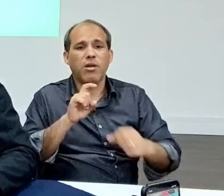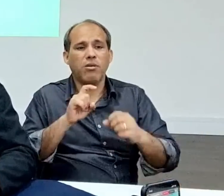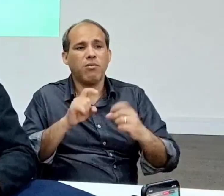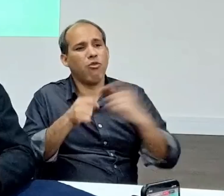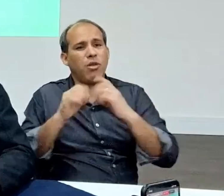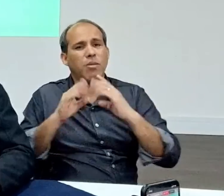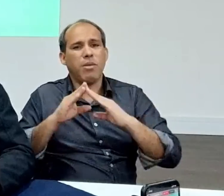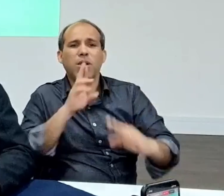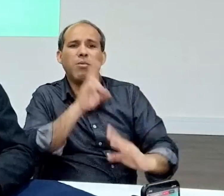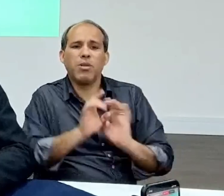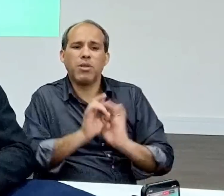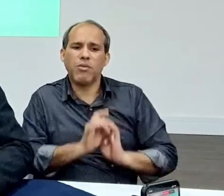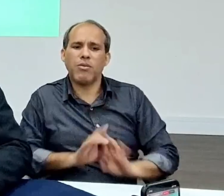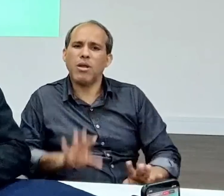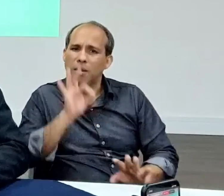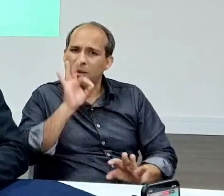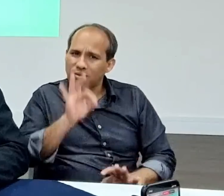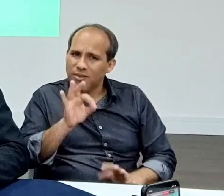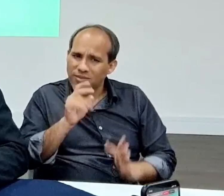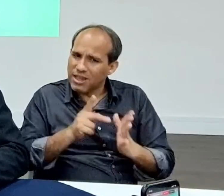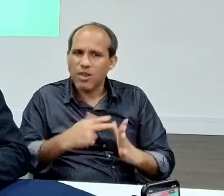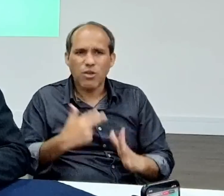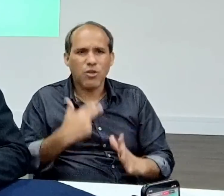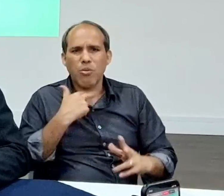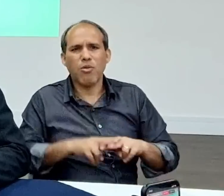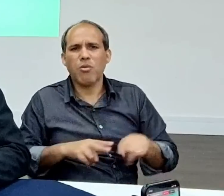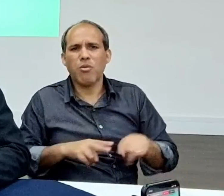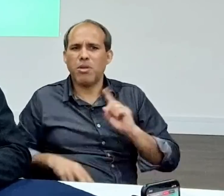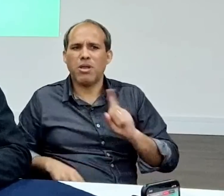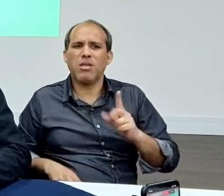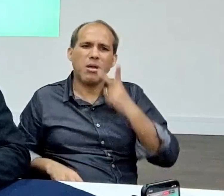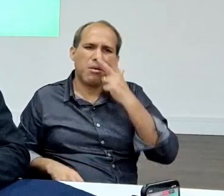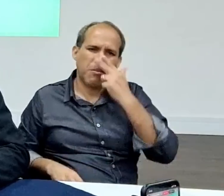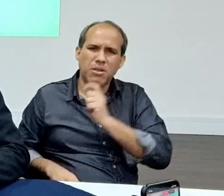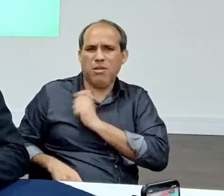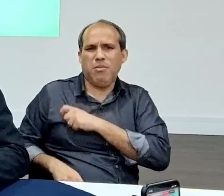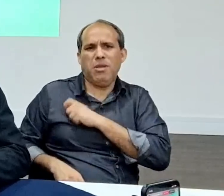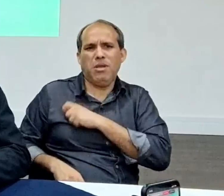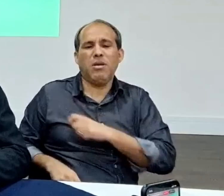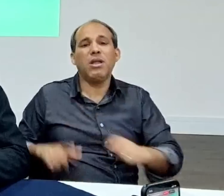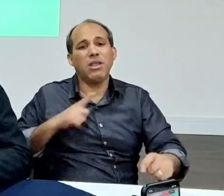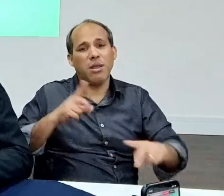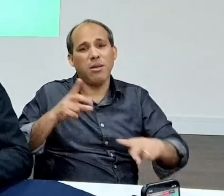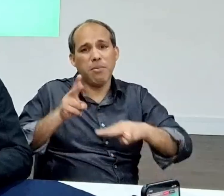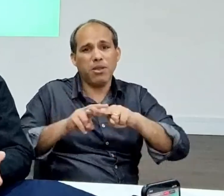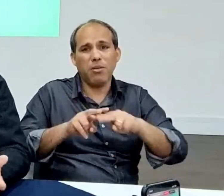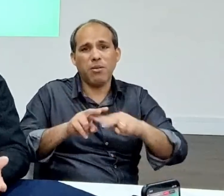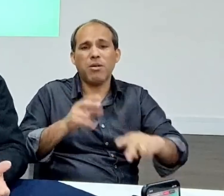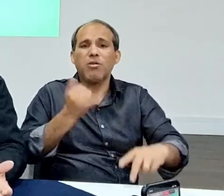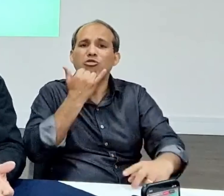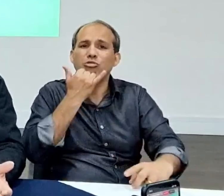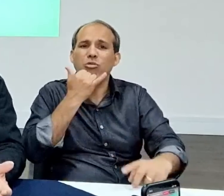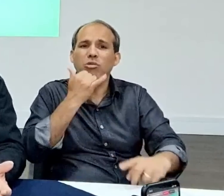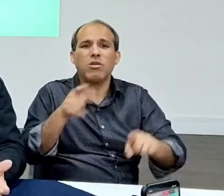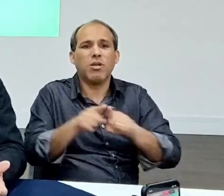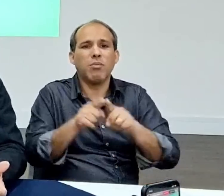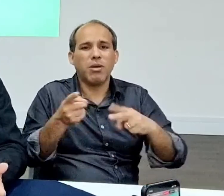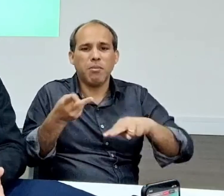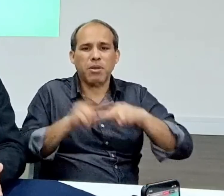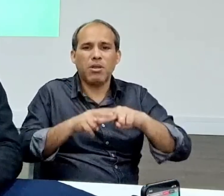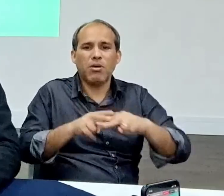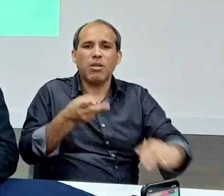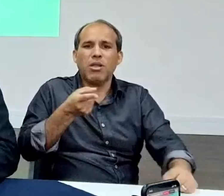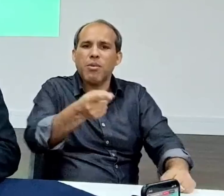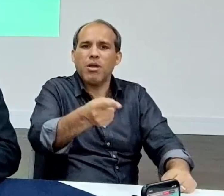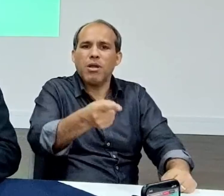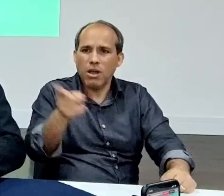liberdade. Nem devia ter sido preso. E olha a maldade. Tem a prisão preventiva e a temporária, né? Deu